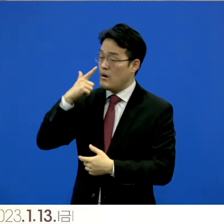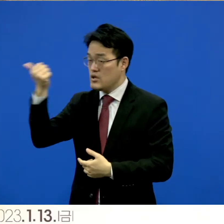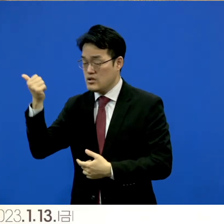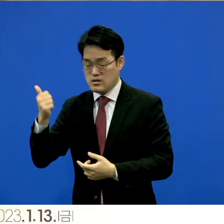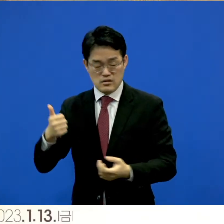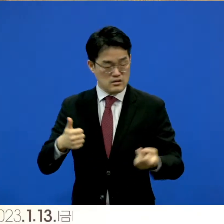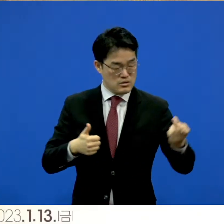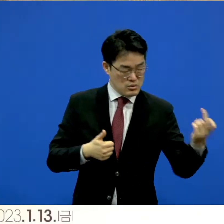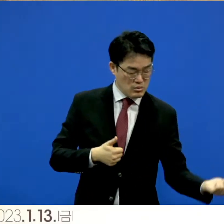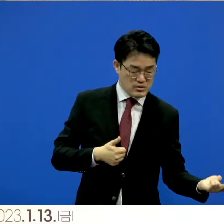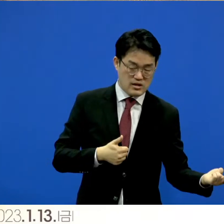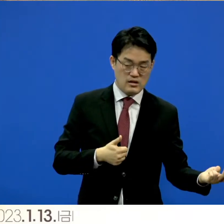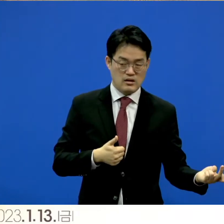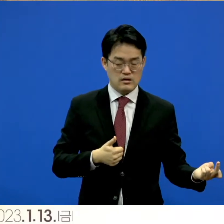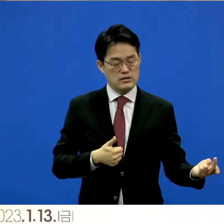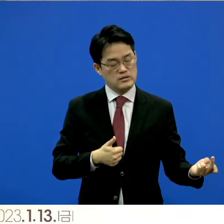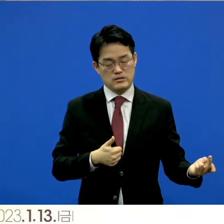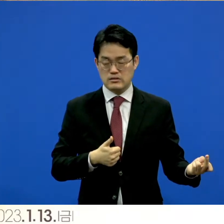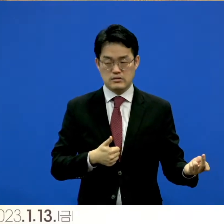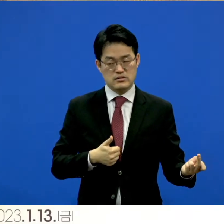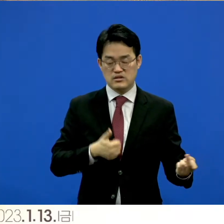동생을 악마화시켜야 합니다.